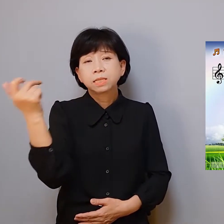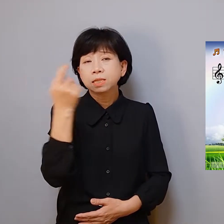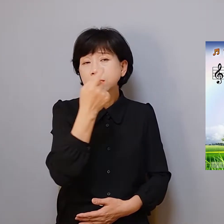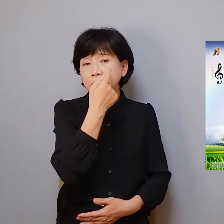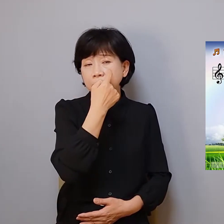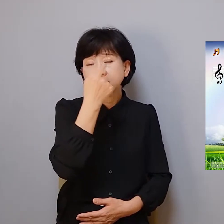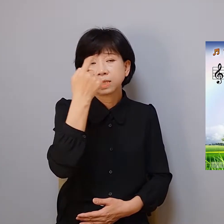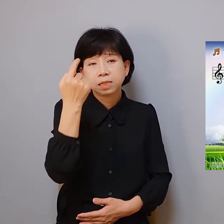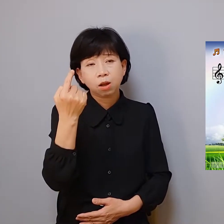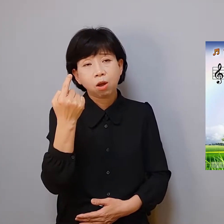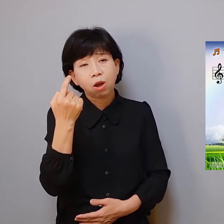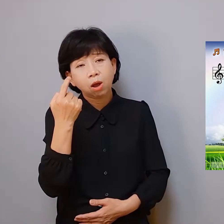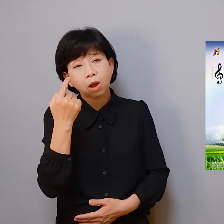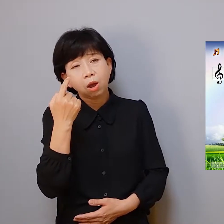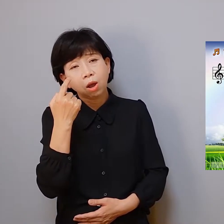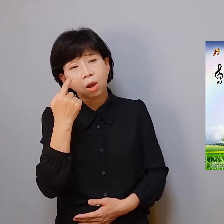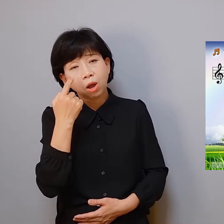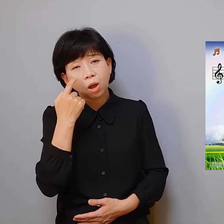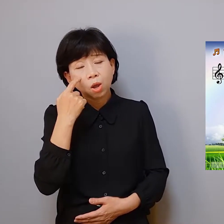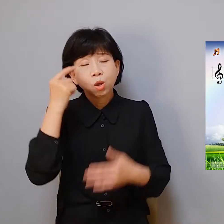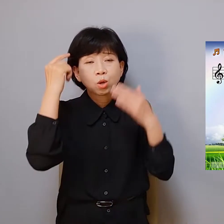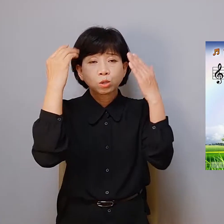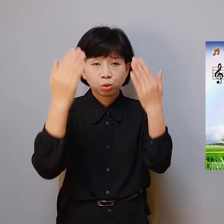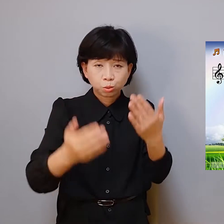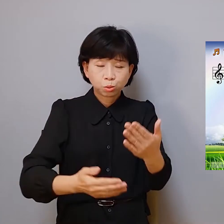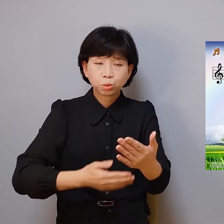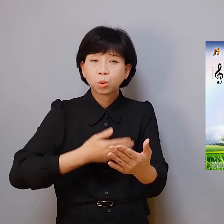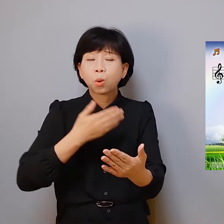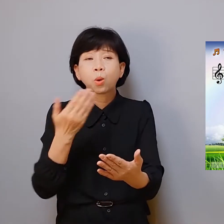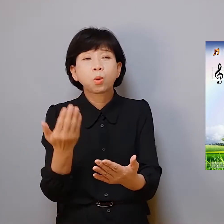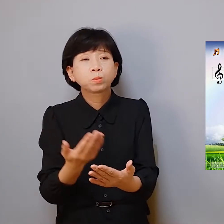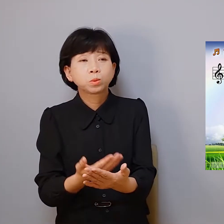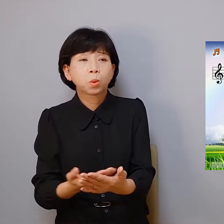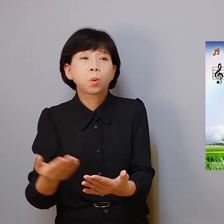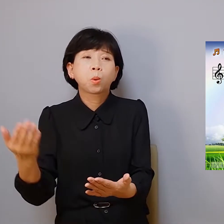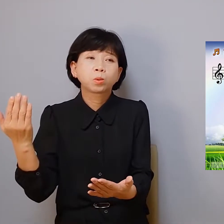오셔서 큰 증거